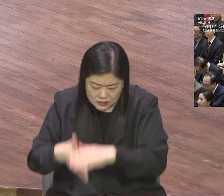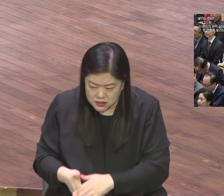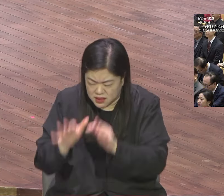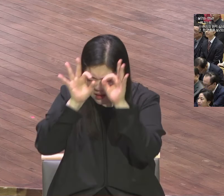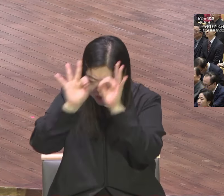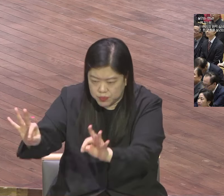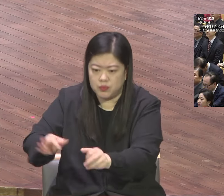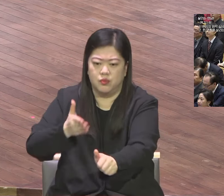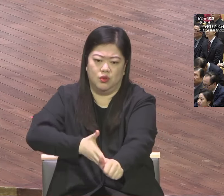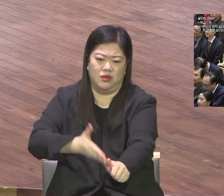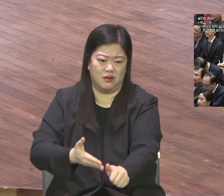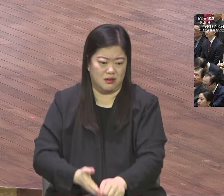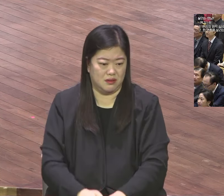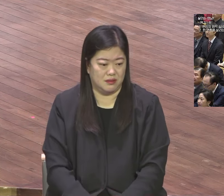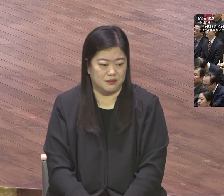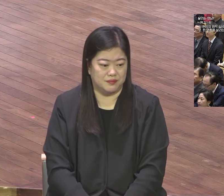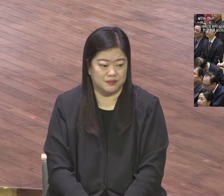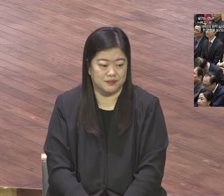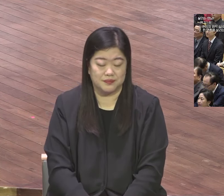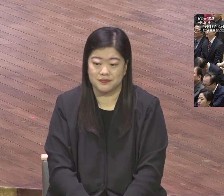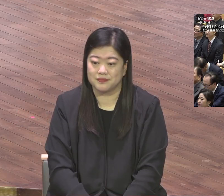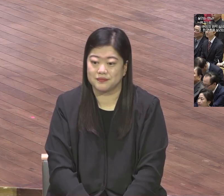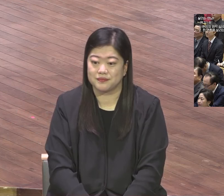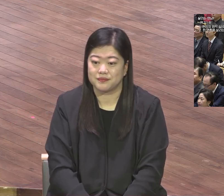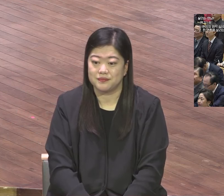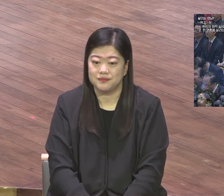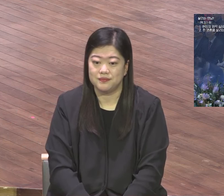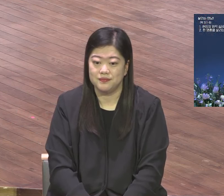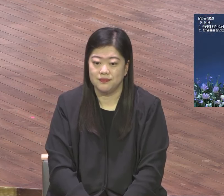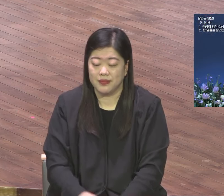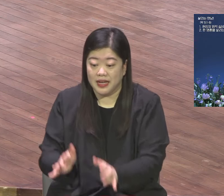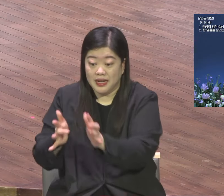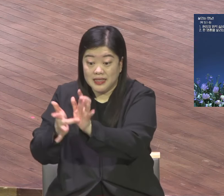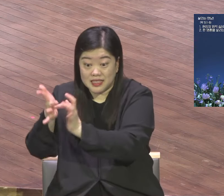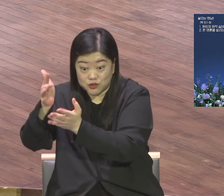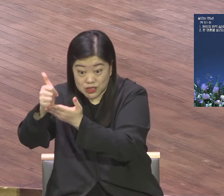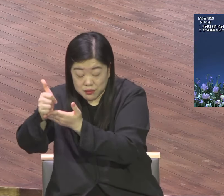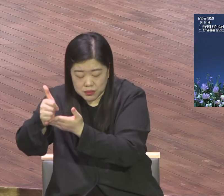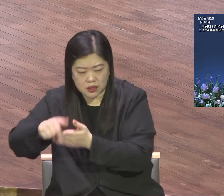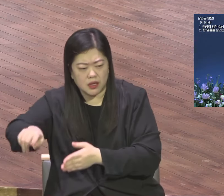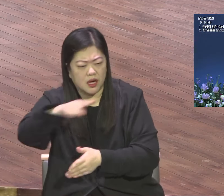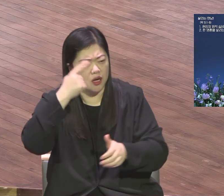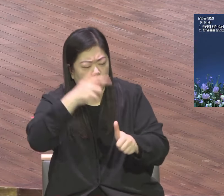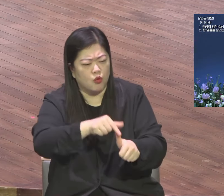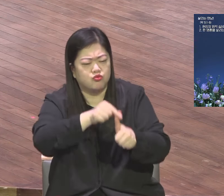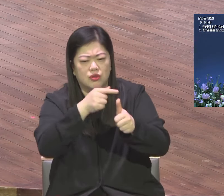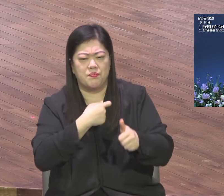놓치지 말아야 돼. 지금 우리가 이런 예수님의 가슴을 가지고 현장을 파고 들어가고 있잖아요.